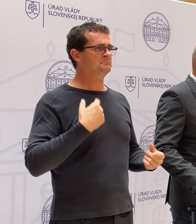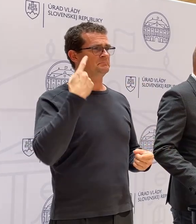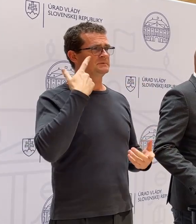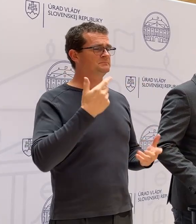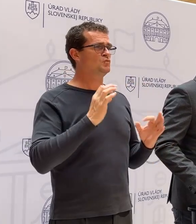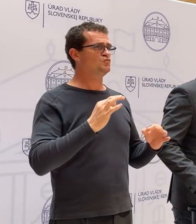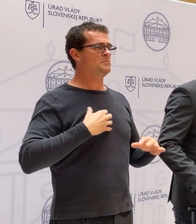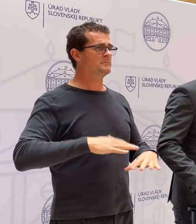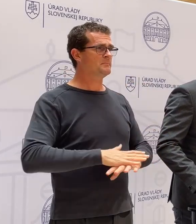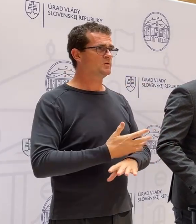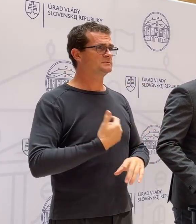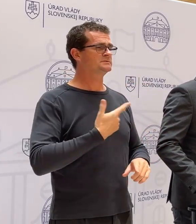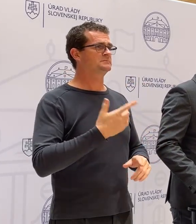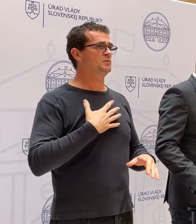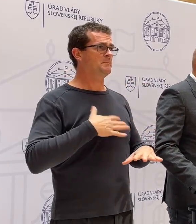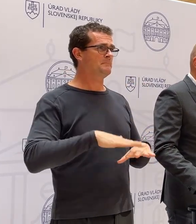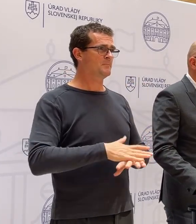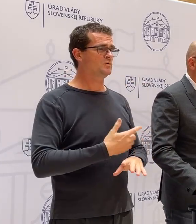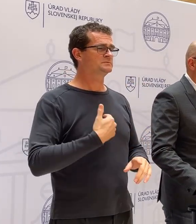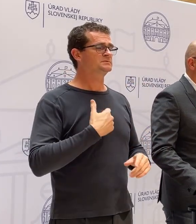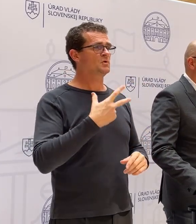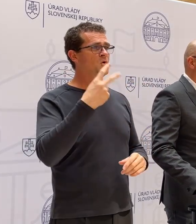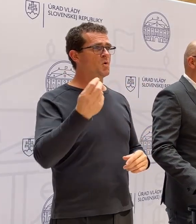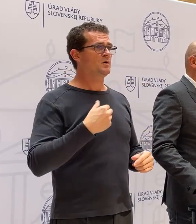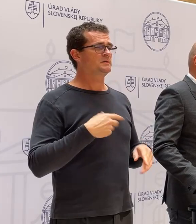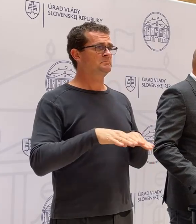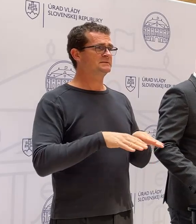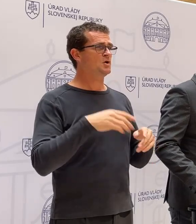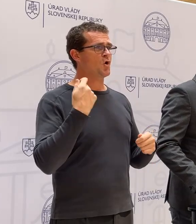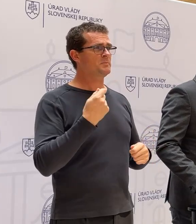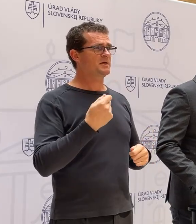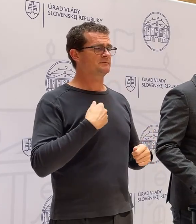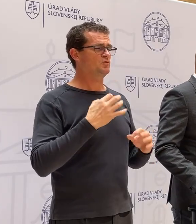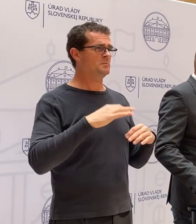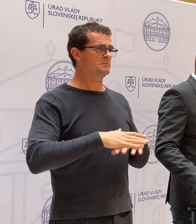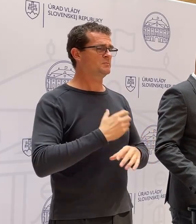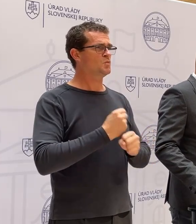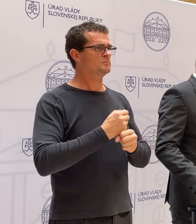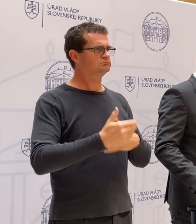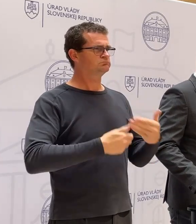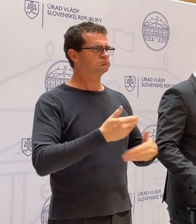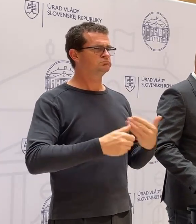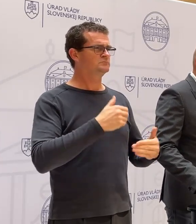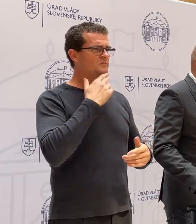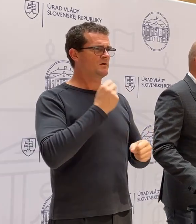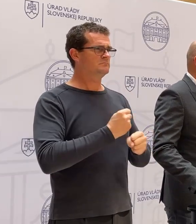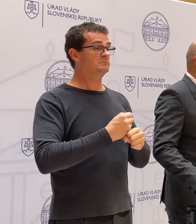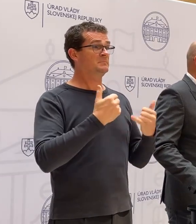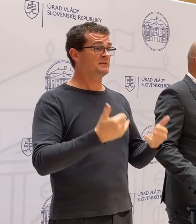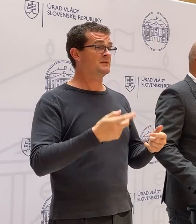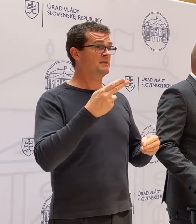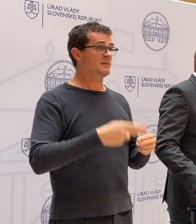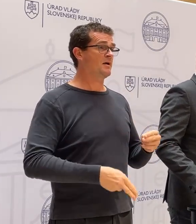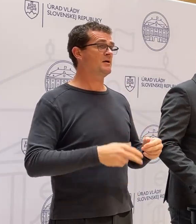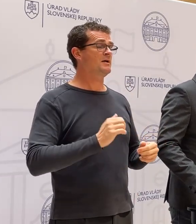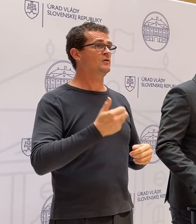si, že s dobrým pocitom. Keď sa pýtate na môj pocit, tak pri odchode z ministerstva hospodárstva bude dobrý. Urobili sme tam kus roboty a teraz na záver